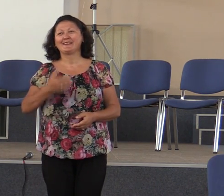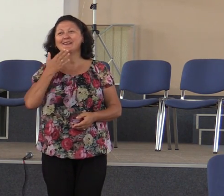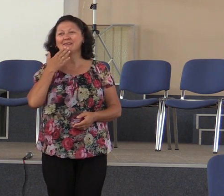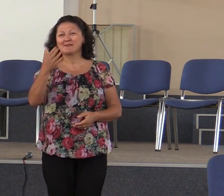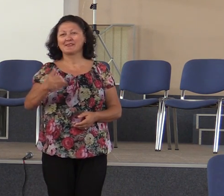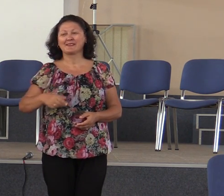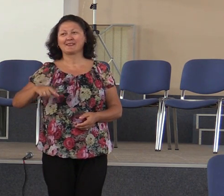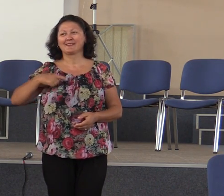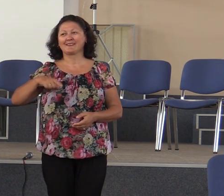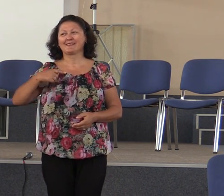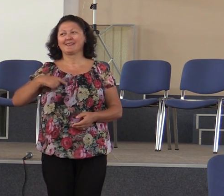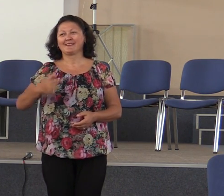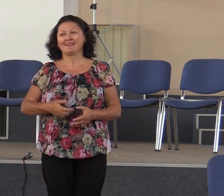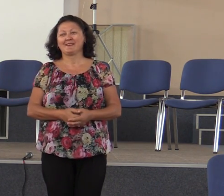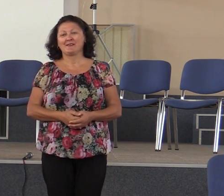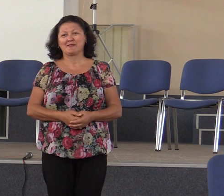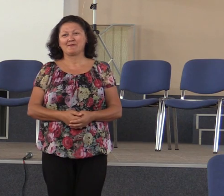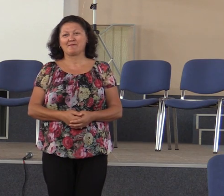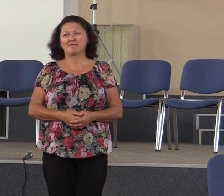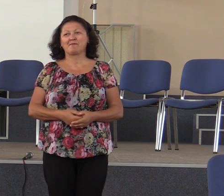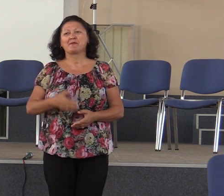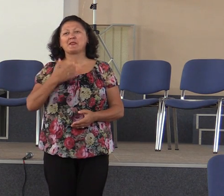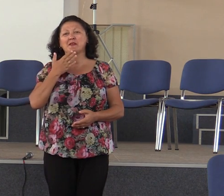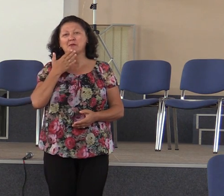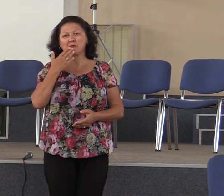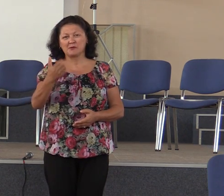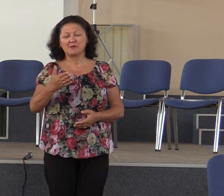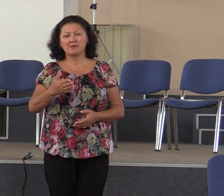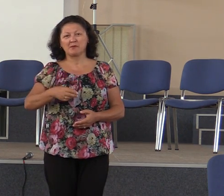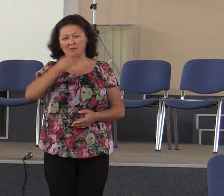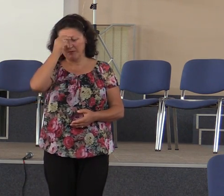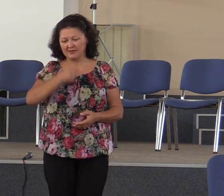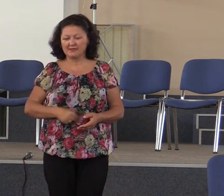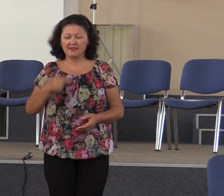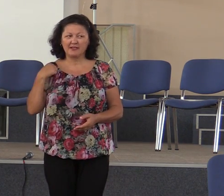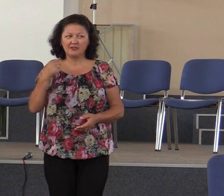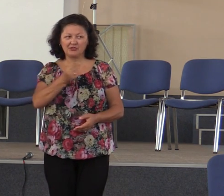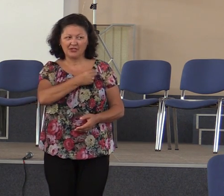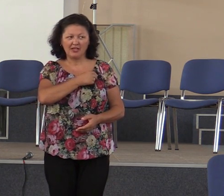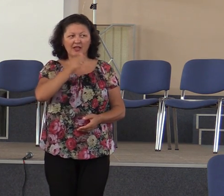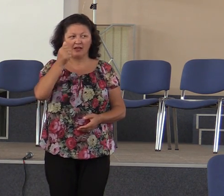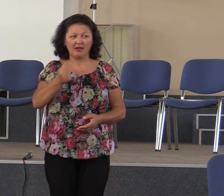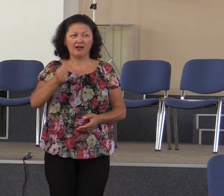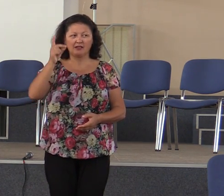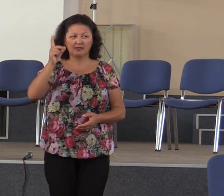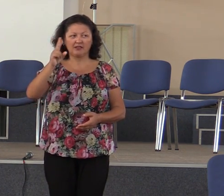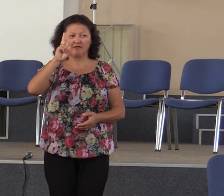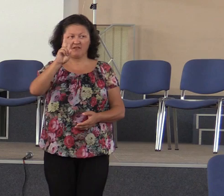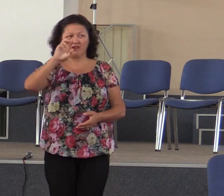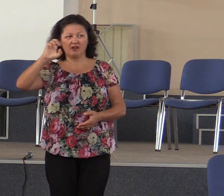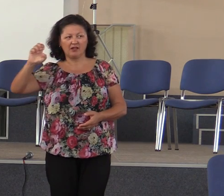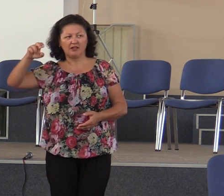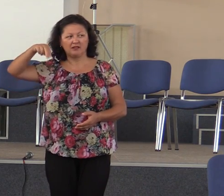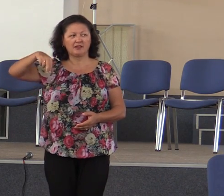că există. Mulțumim în același timp Bisericii Adventiste de ziua 7-a care s-a implicat în susținerea acestei tabere, pentru